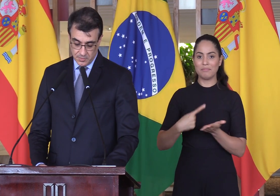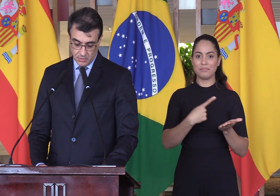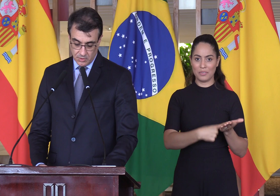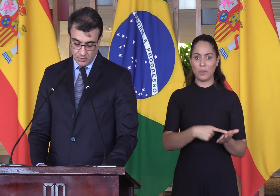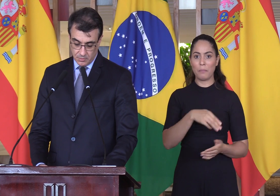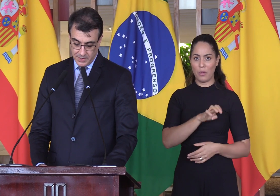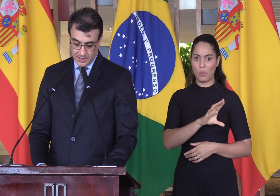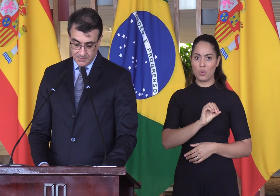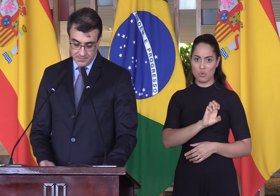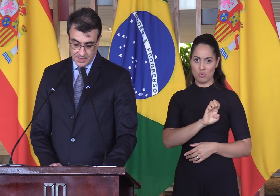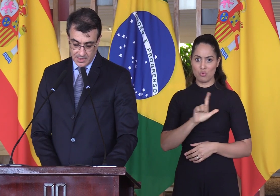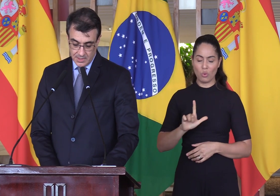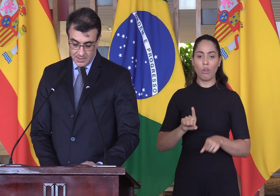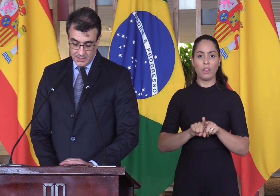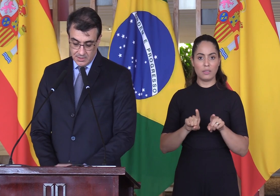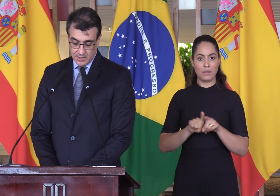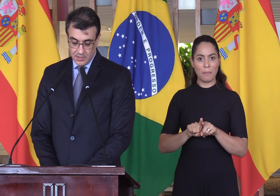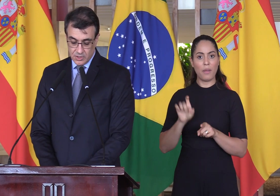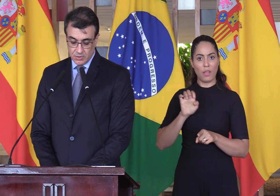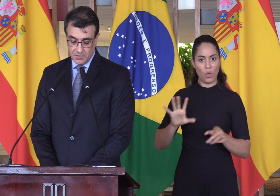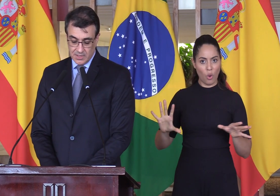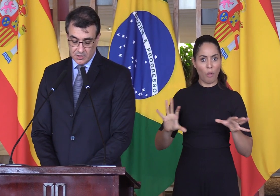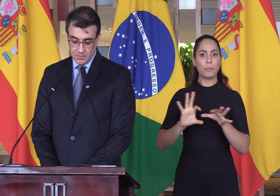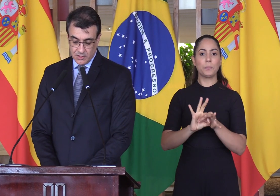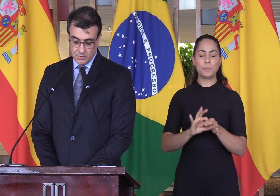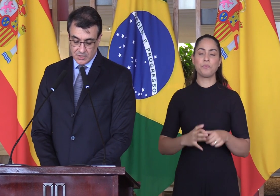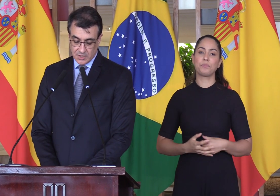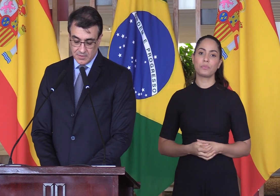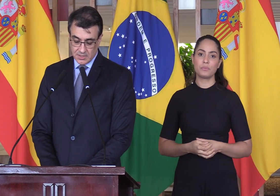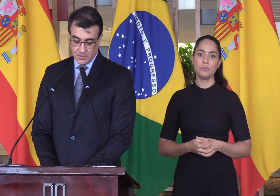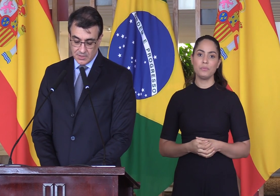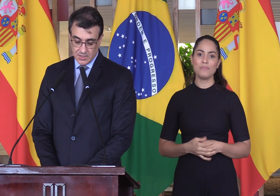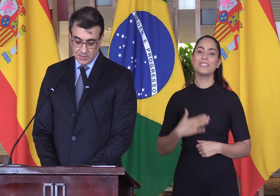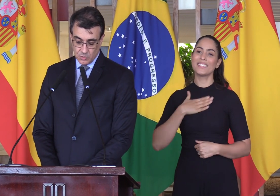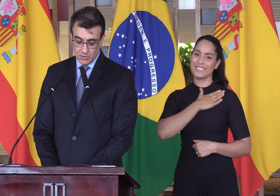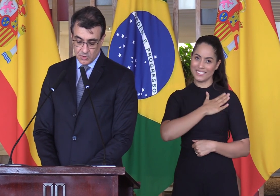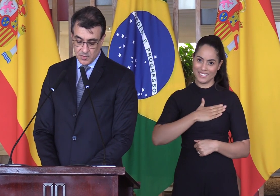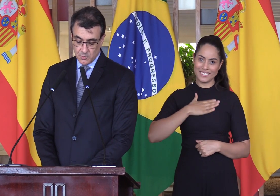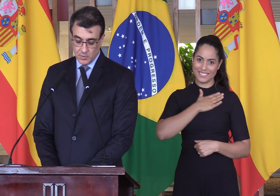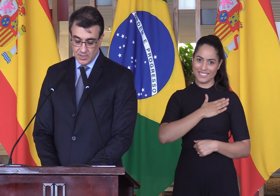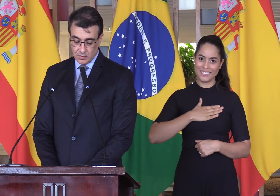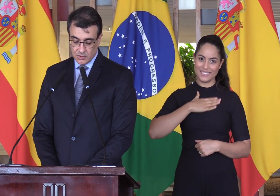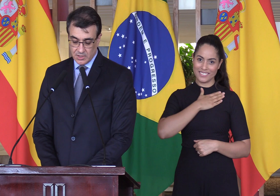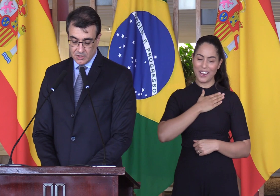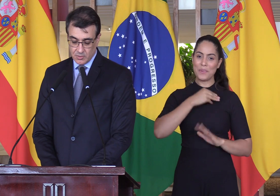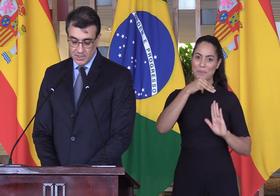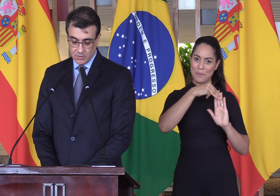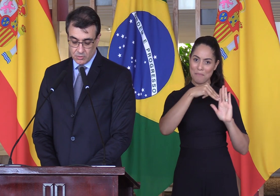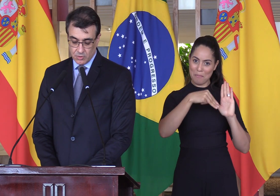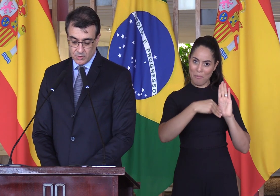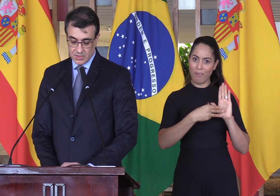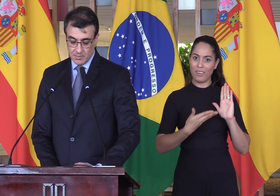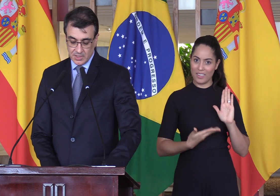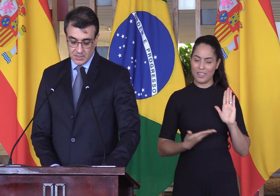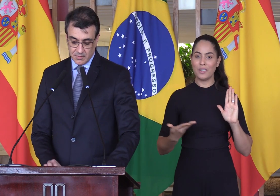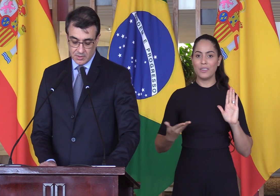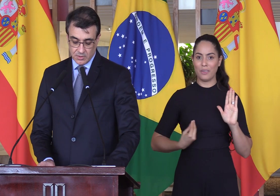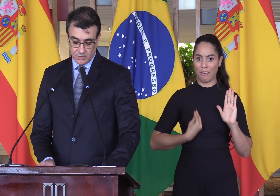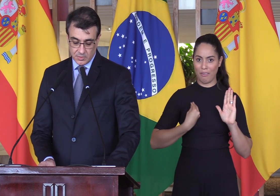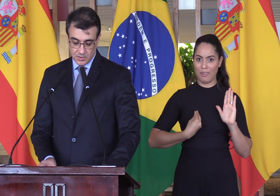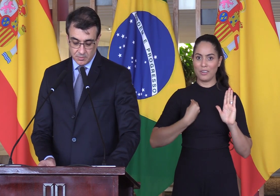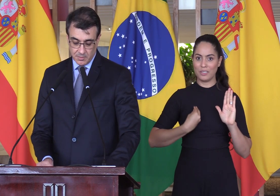Mercosul e a União Europeia. Registro, evidentemente, com satisfação, a assinatura dos mesmorandos de entendimento sobre o